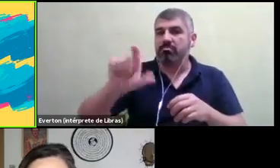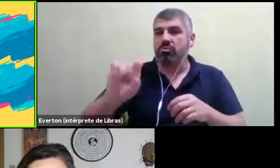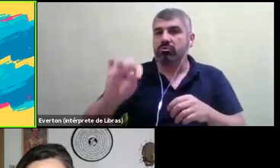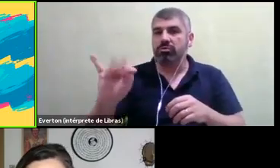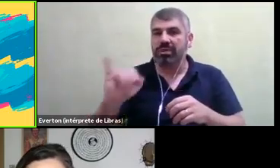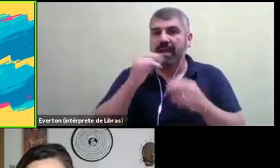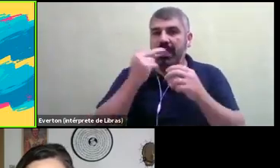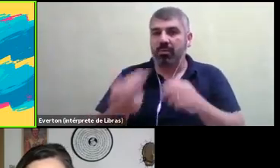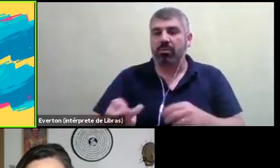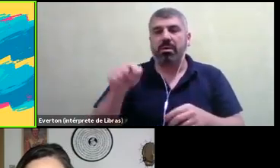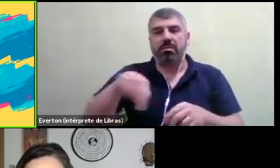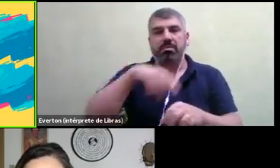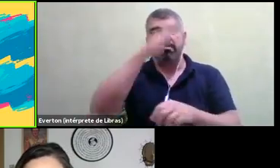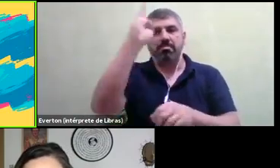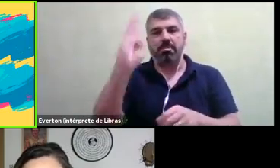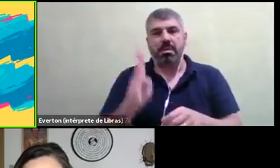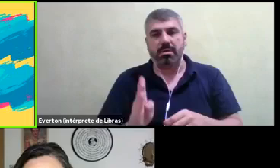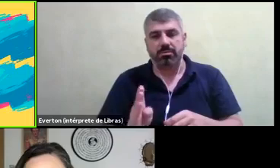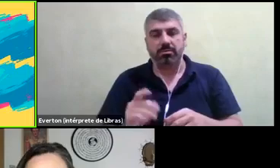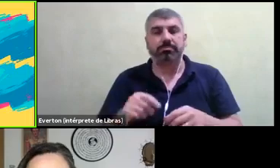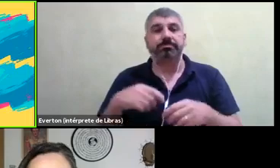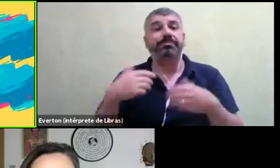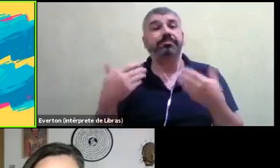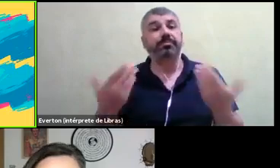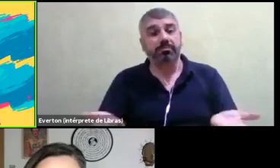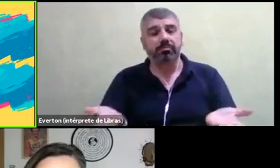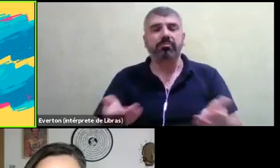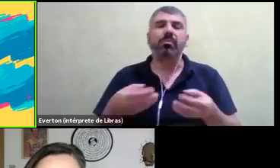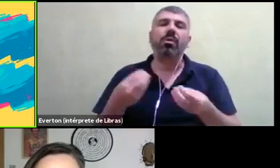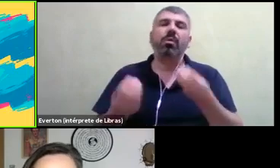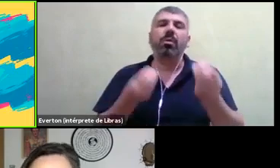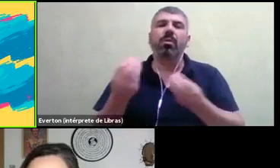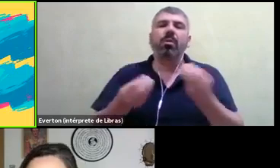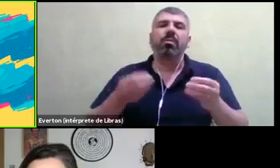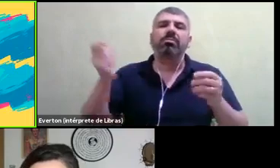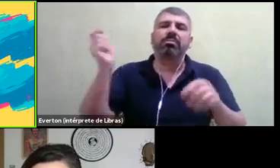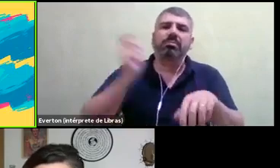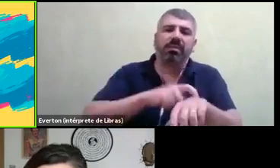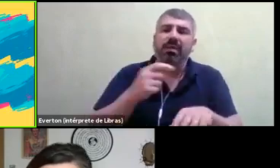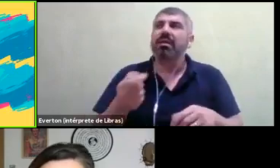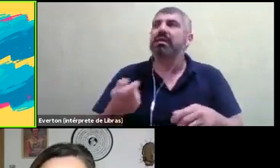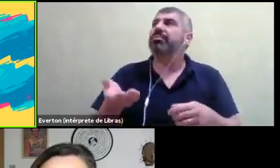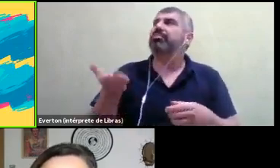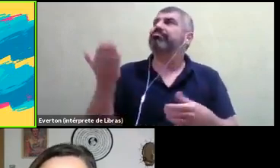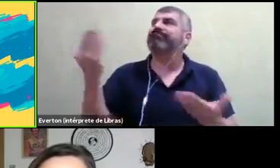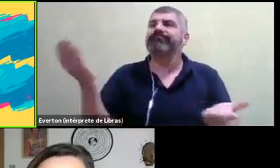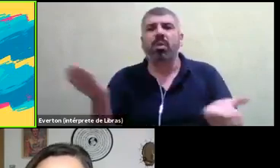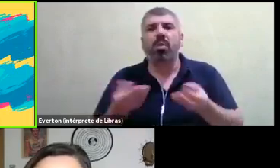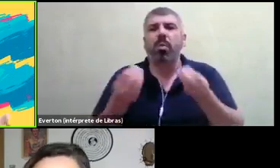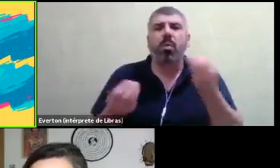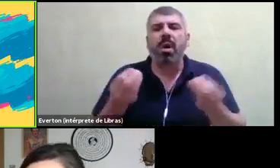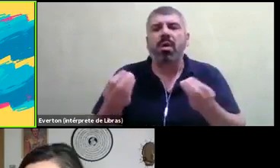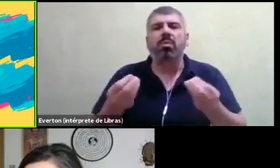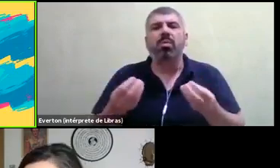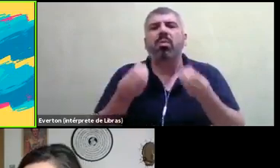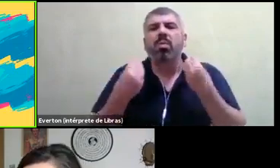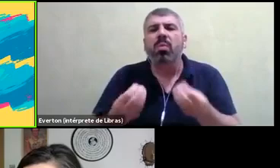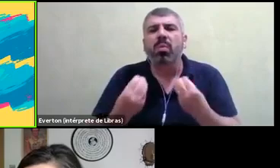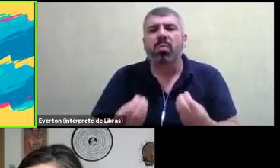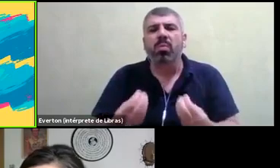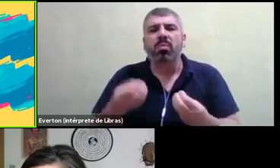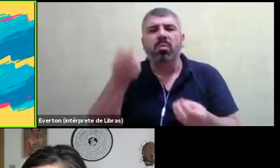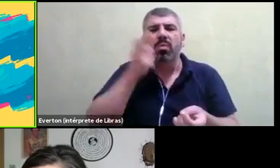é assim tão sério, qual foi o tempo, qual foi a possibilidade, quais foram as condições e